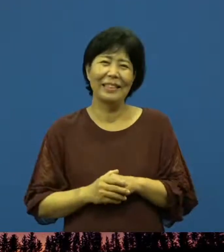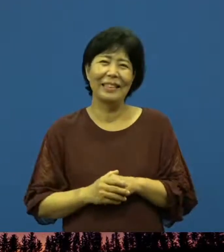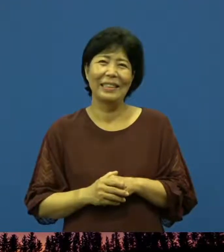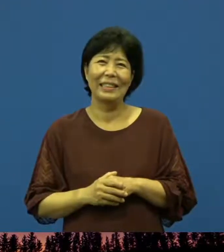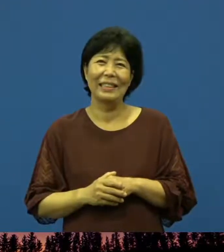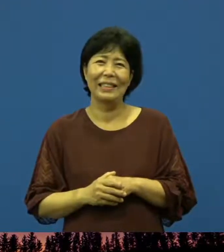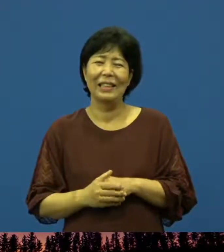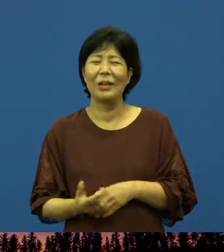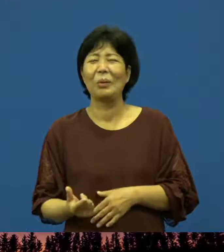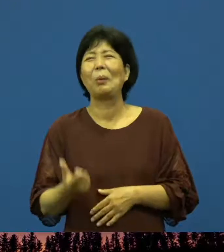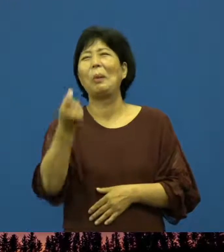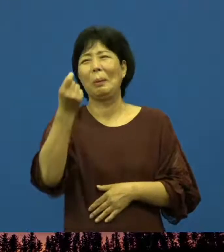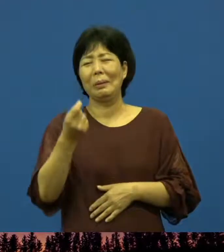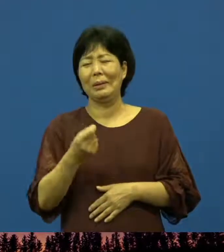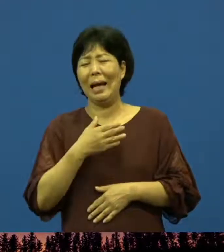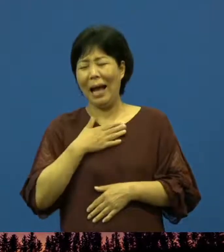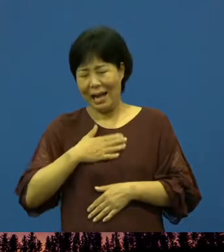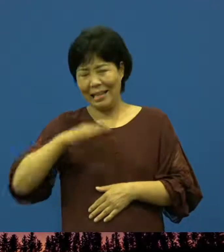금방 알 수 있습니다.